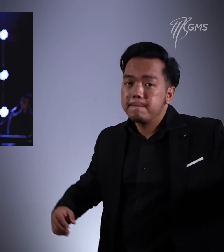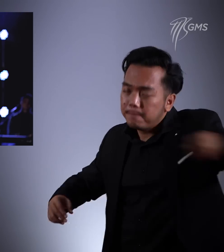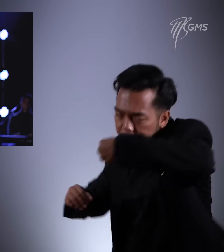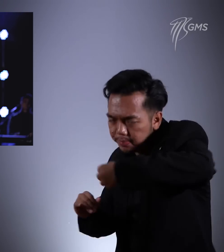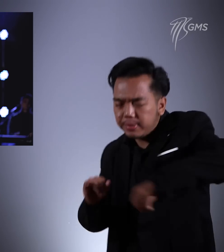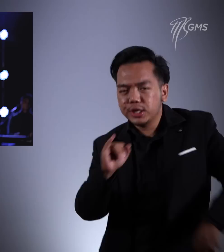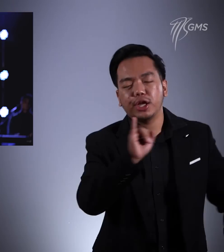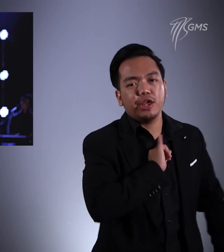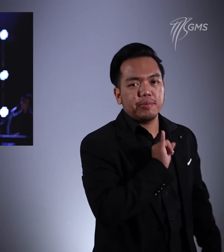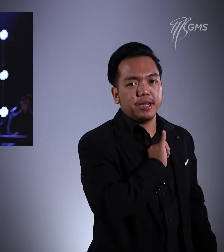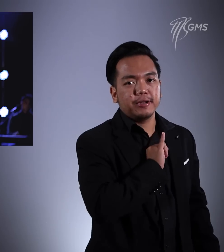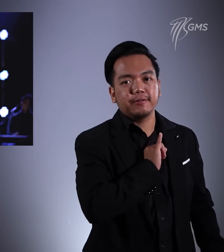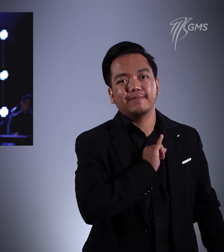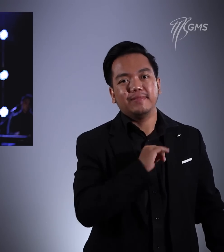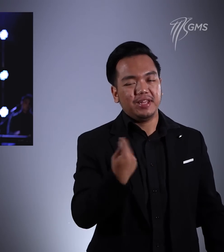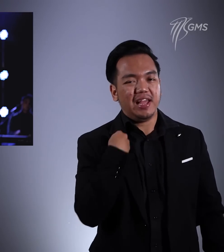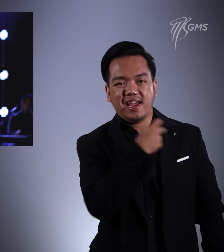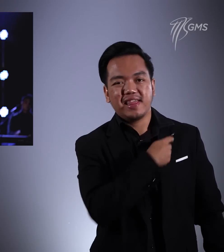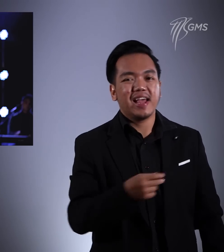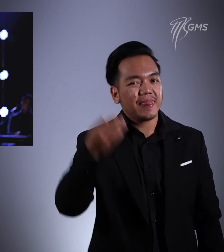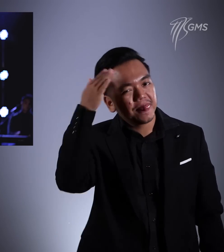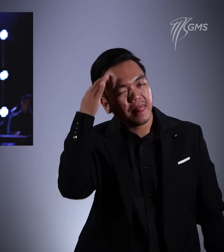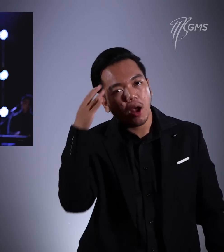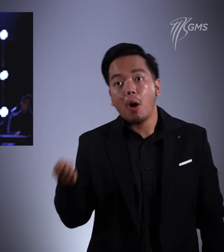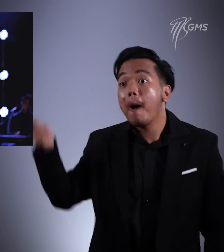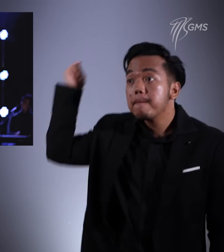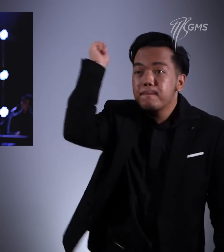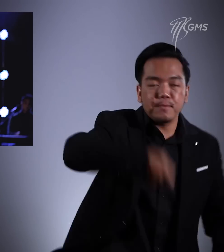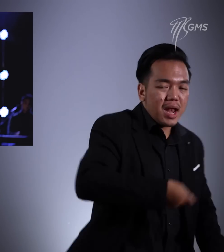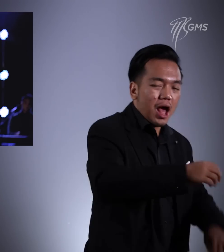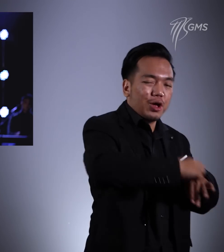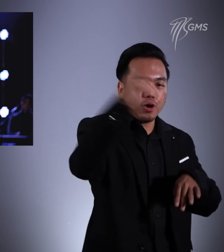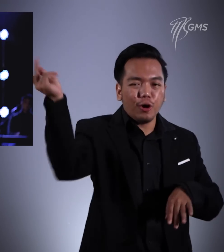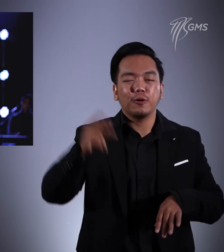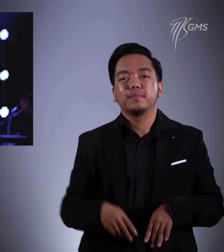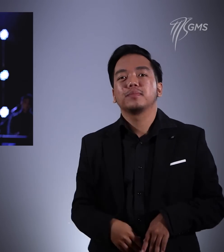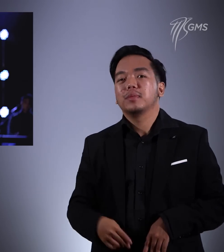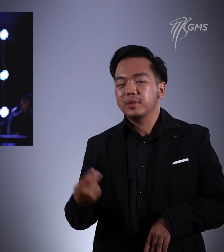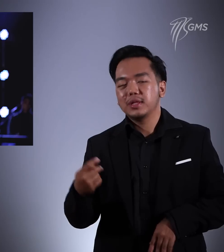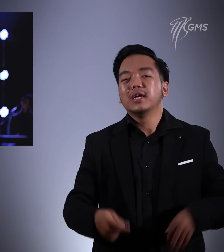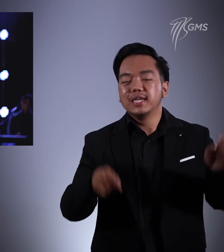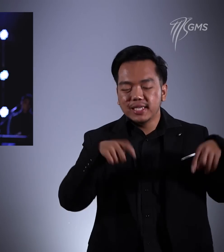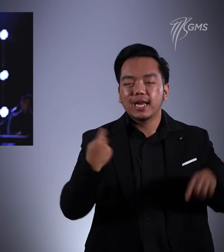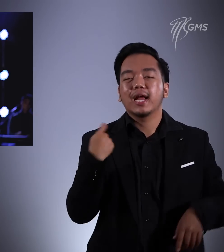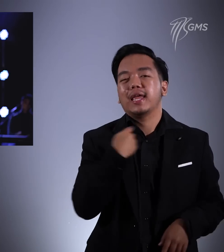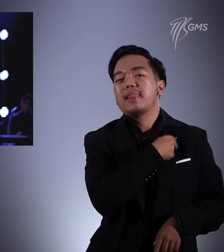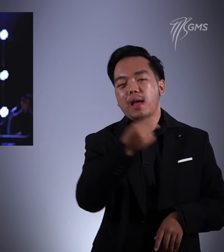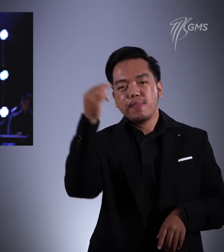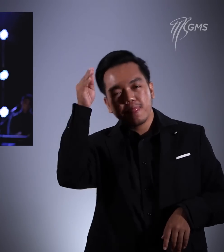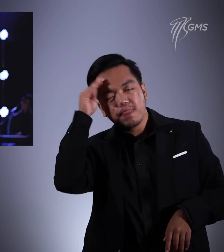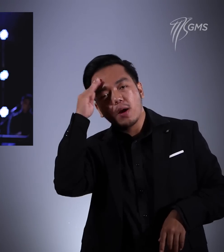Efesus. Kan kita tahu pedang iman, pedang roh, itu firman. Kita juga tahu sekarang perisai iman. Apa itu perisai iman